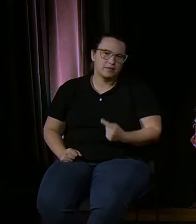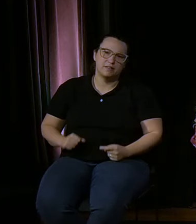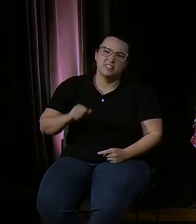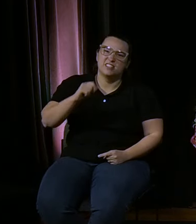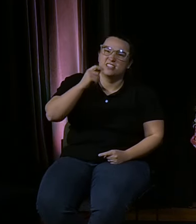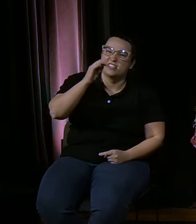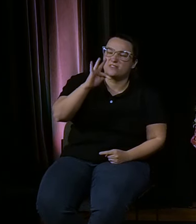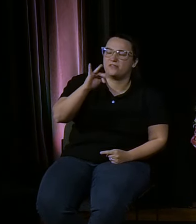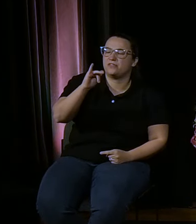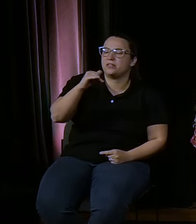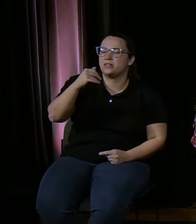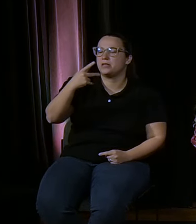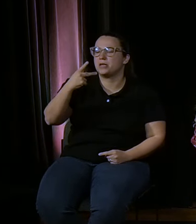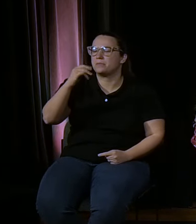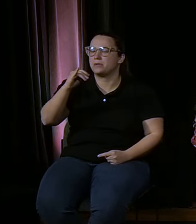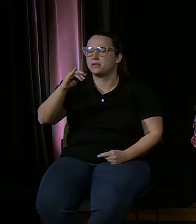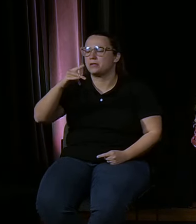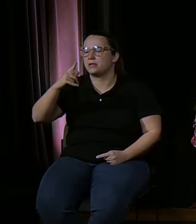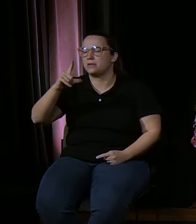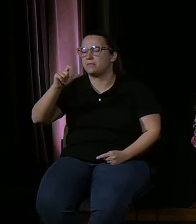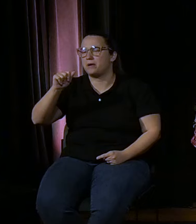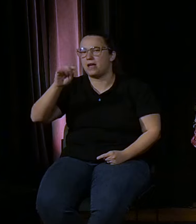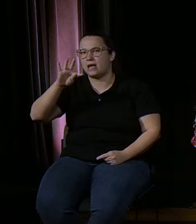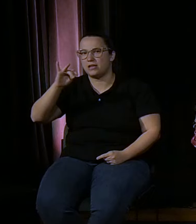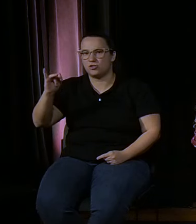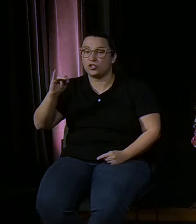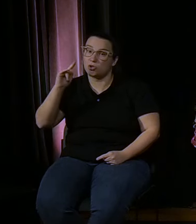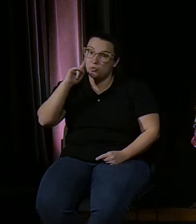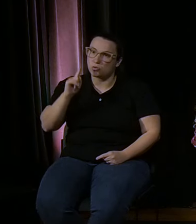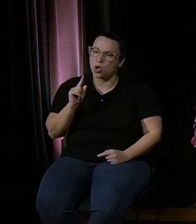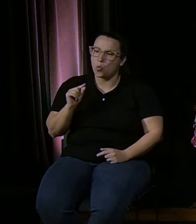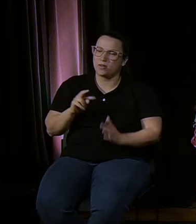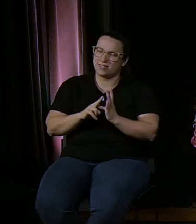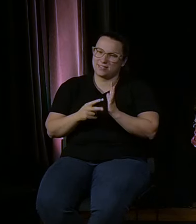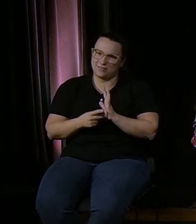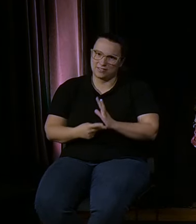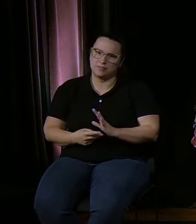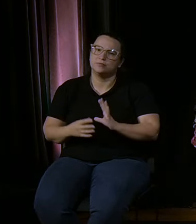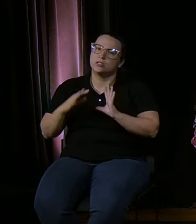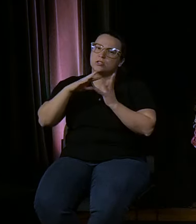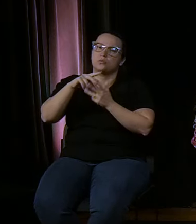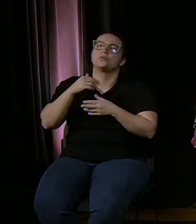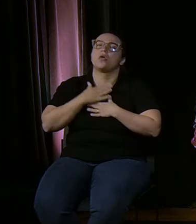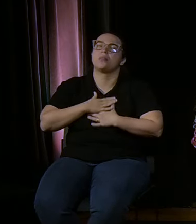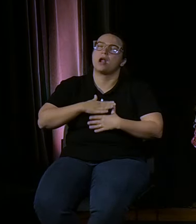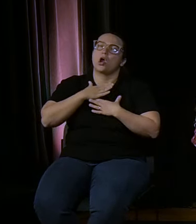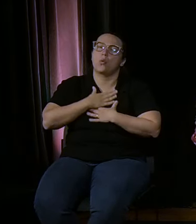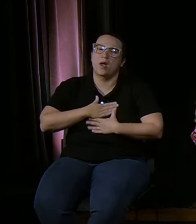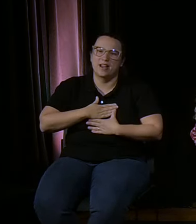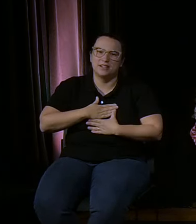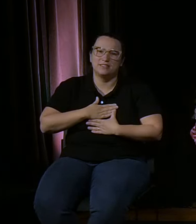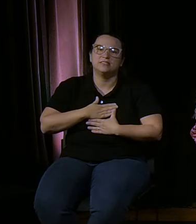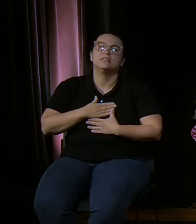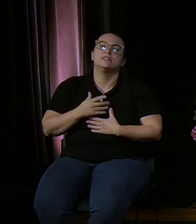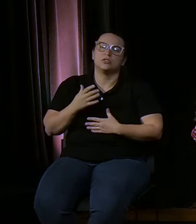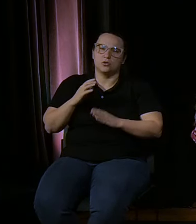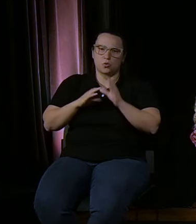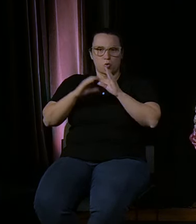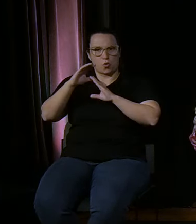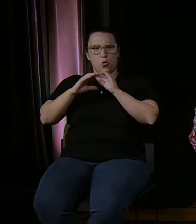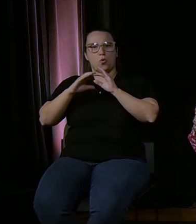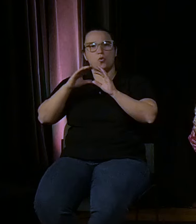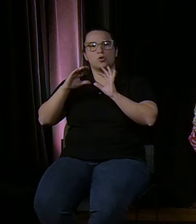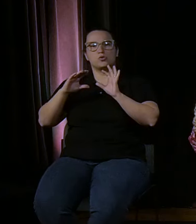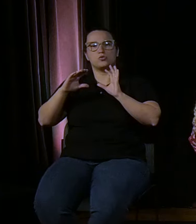fipiplade e merece. Não sei do que se trata, mas enfim. Este mundo é tão tranquilo que se dá ao luxo de um grande concurso